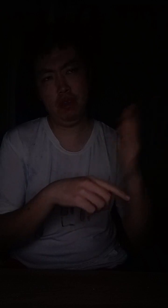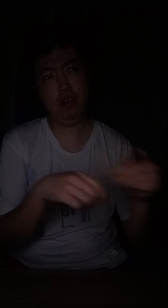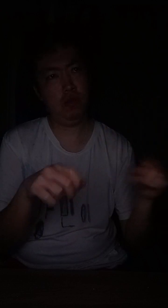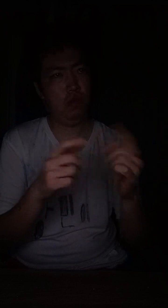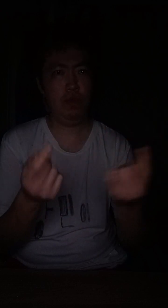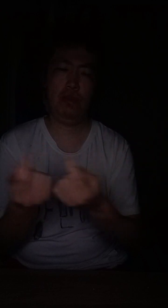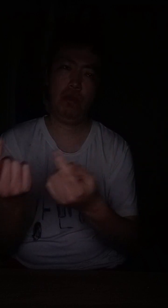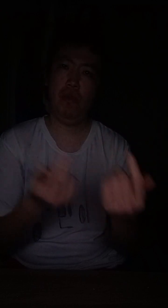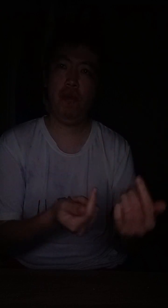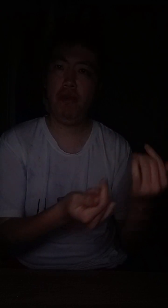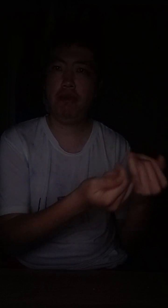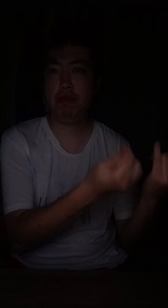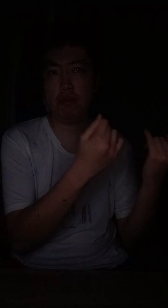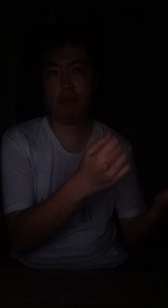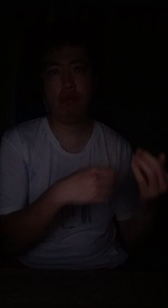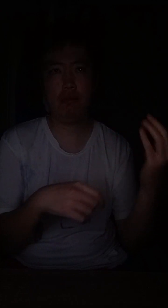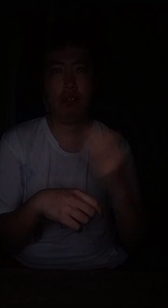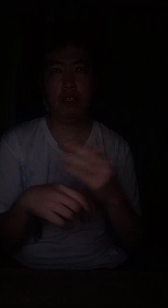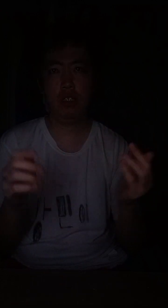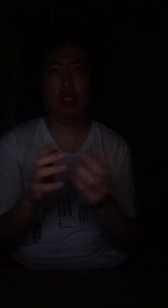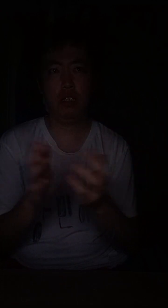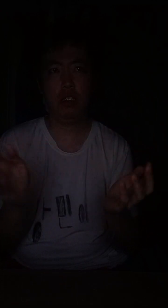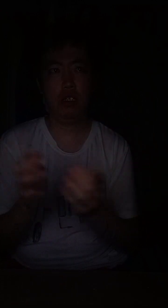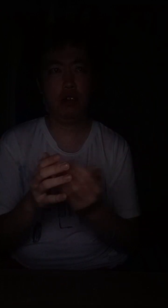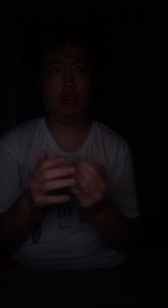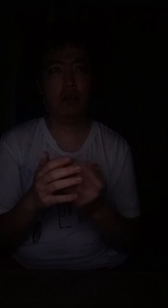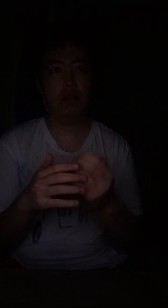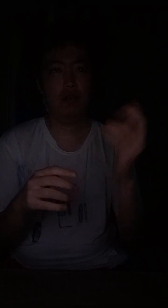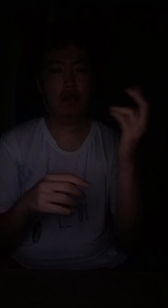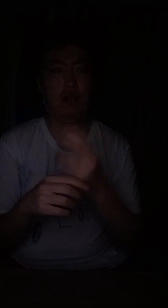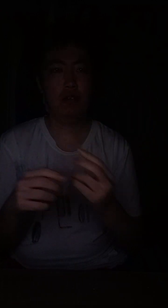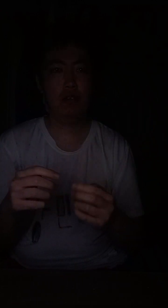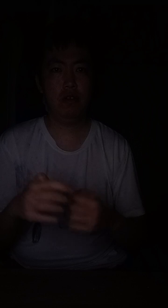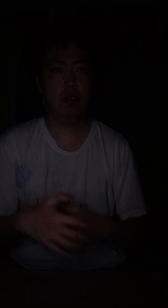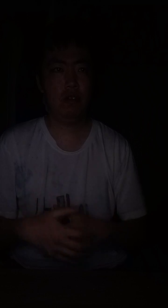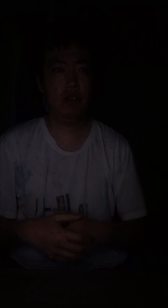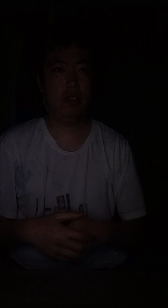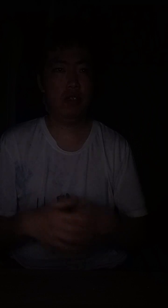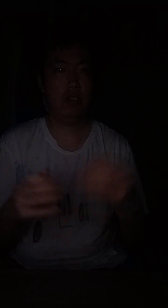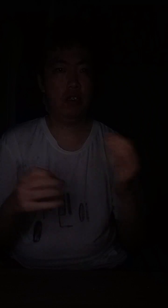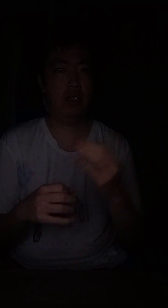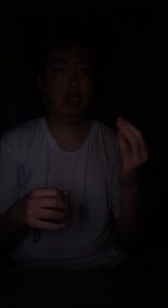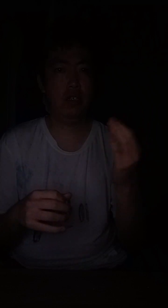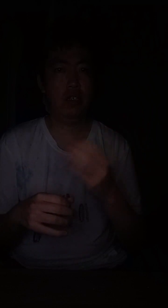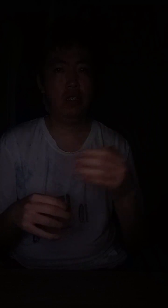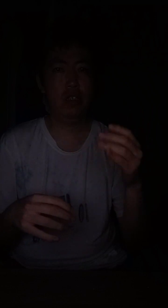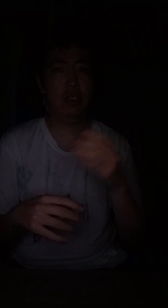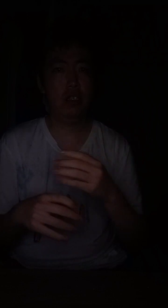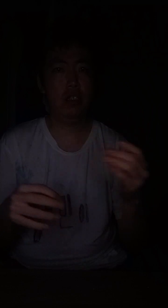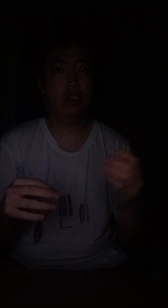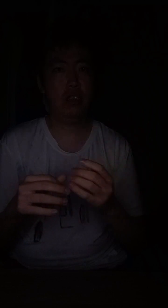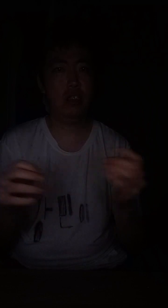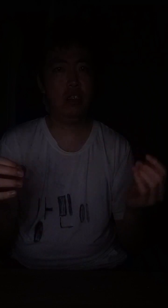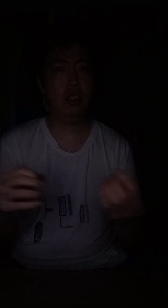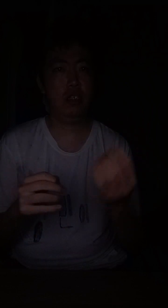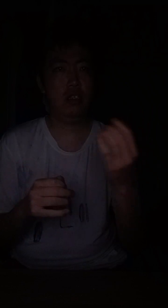협약 체결 등을 요구하며 오늘 하루 총파업을 진행했습니다. 사장 후보 3명 모두 부적격 인사들인데다